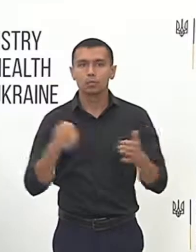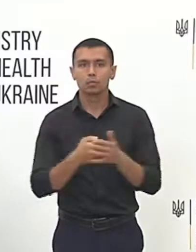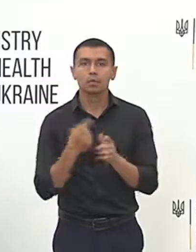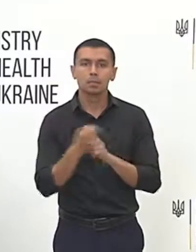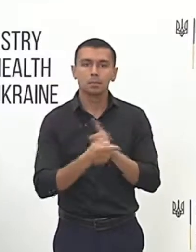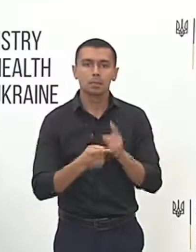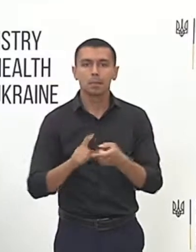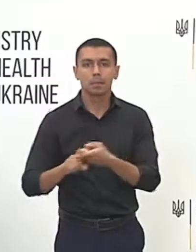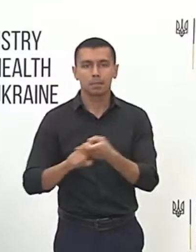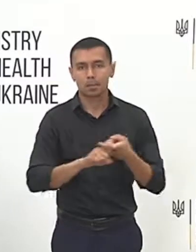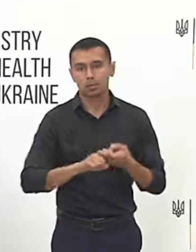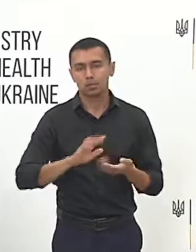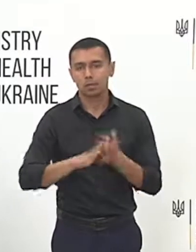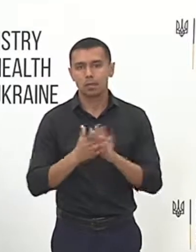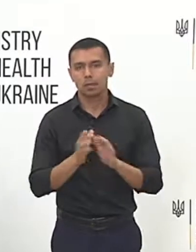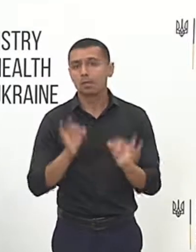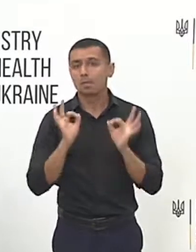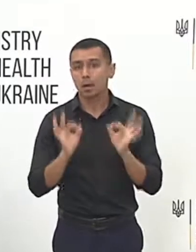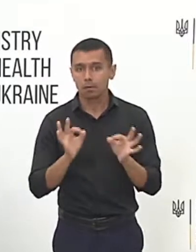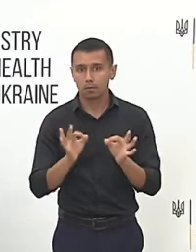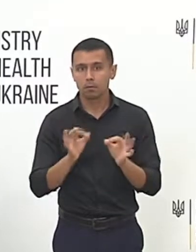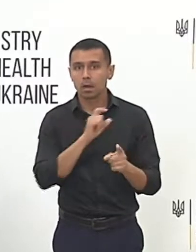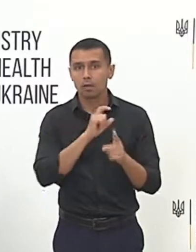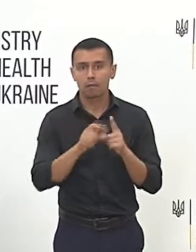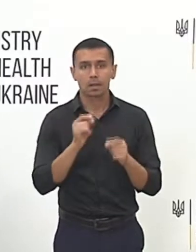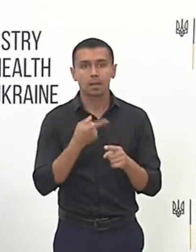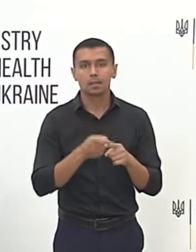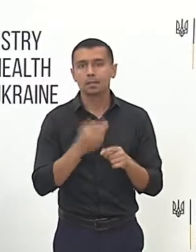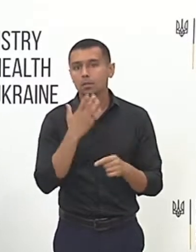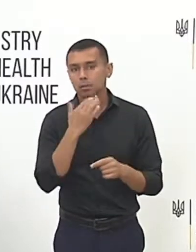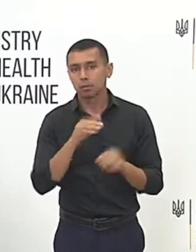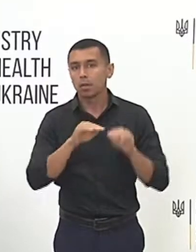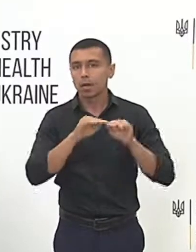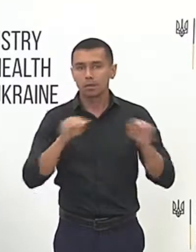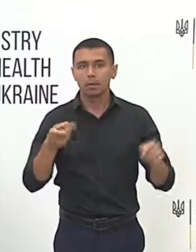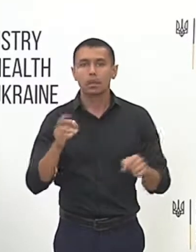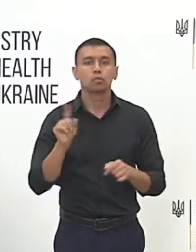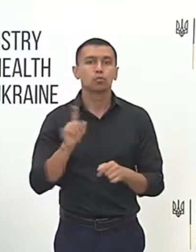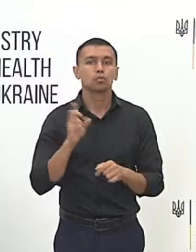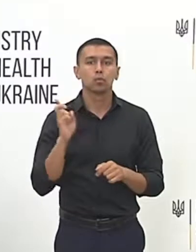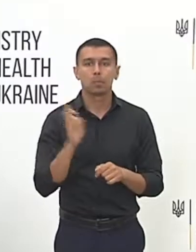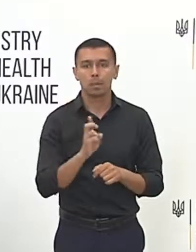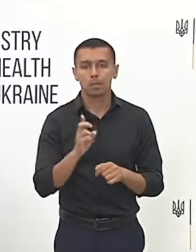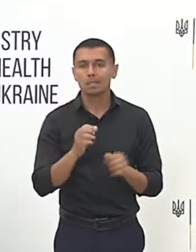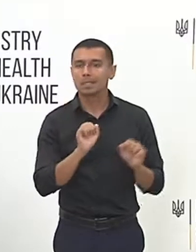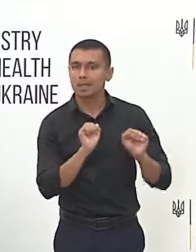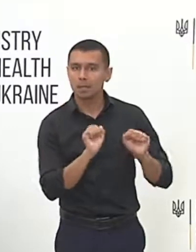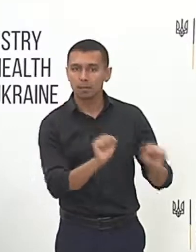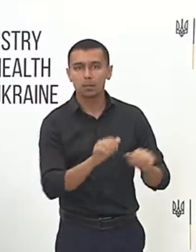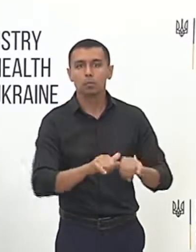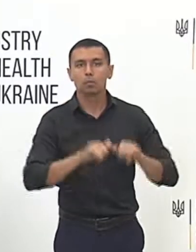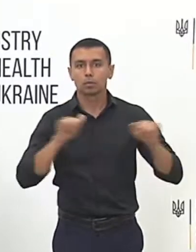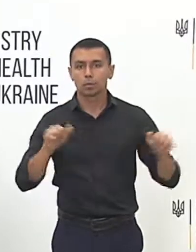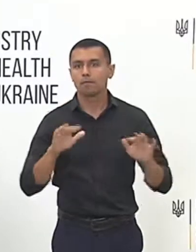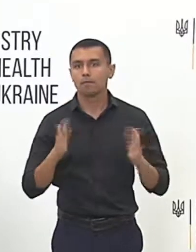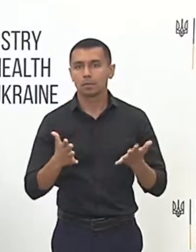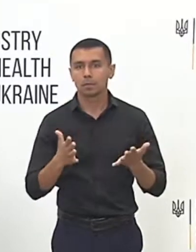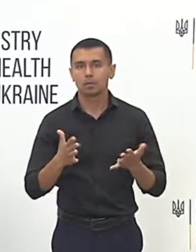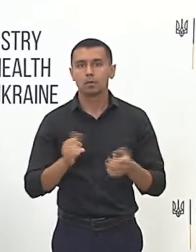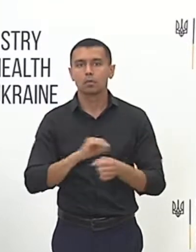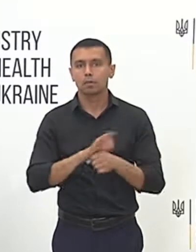зміни епідситуації і адекватно реагувати на них з національного рівня для того, щоб стримувати поширення